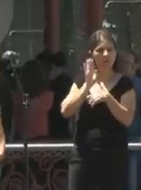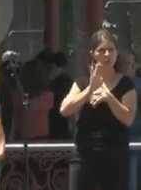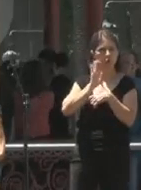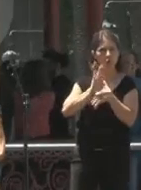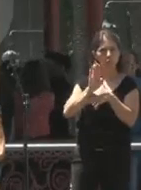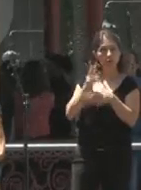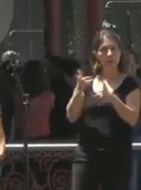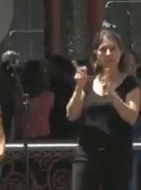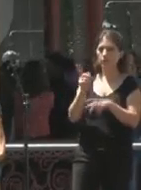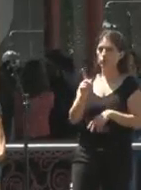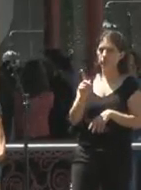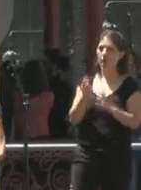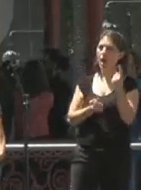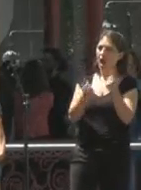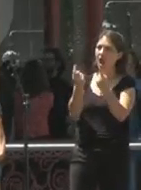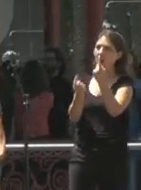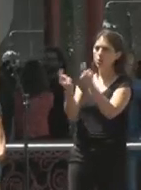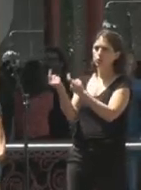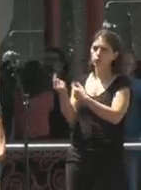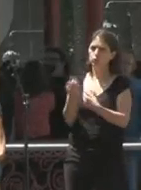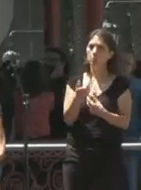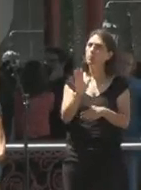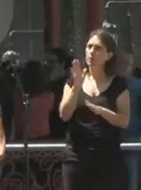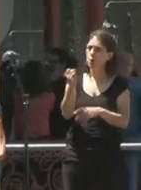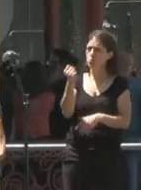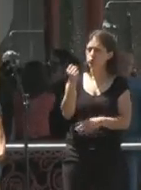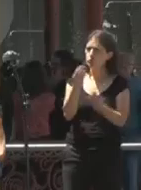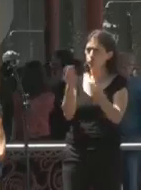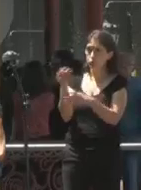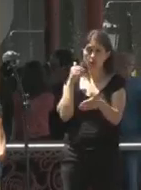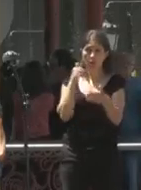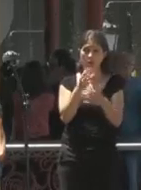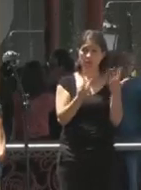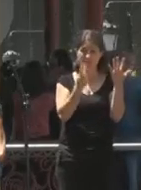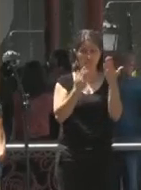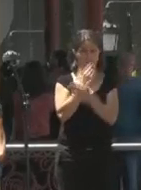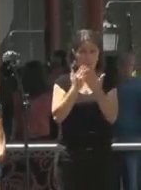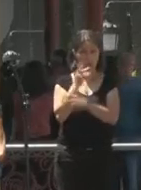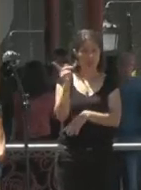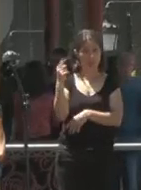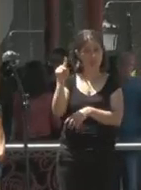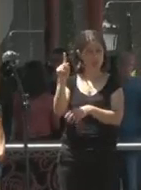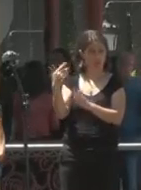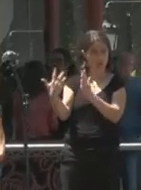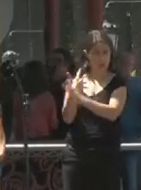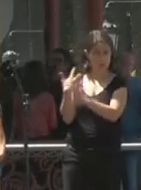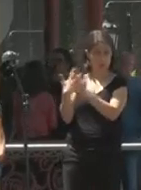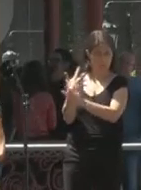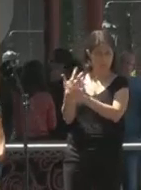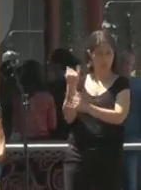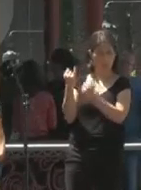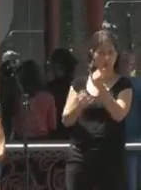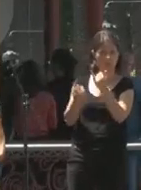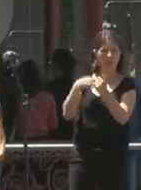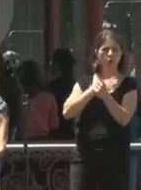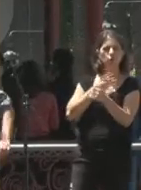alguna gente, son pocos, pero han sido muy poderosos, que dentro de 7 días van a tener que empezar a rendir cuentas. Van a tener que explicarnos qué hicieron con